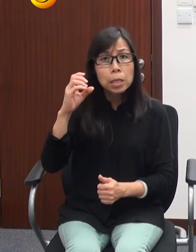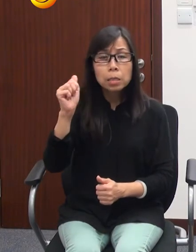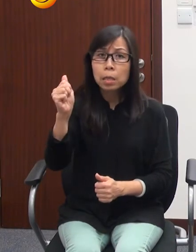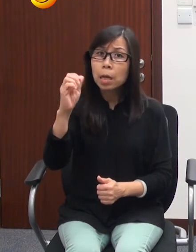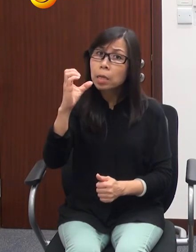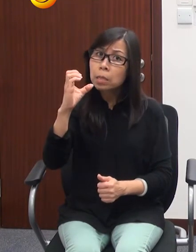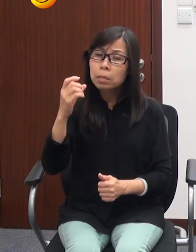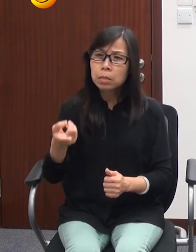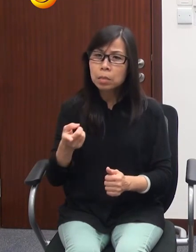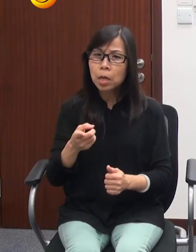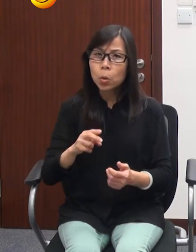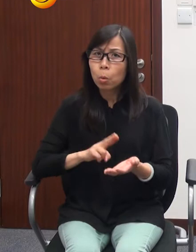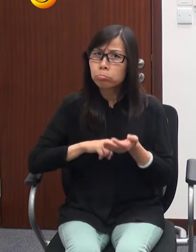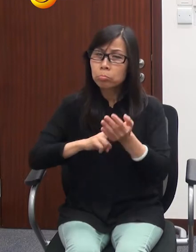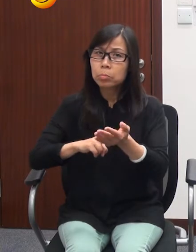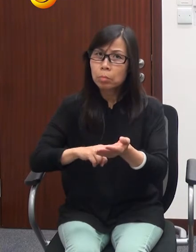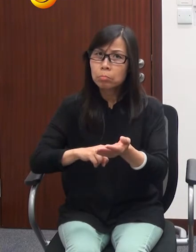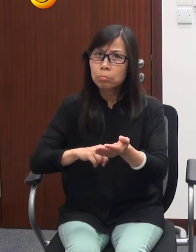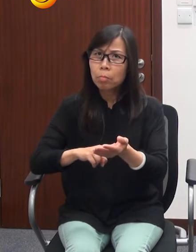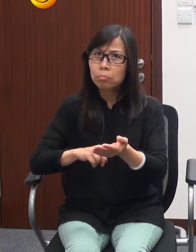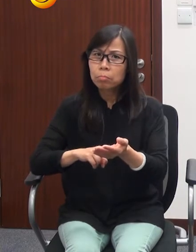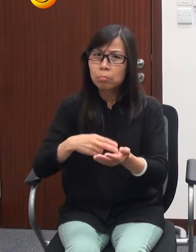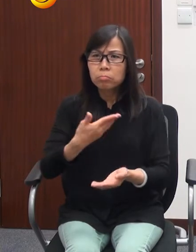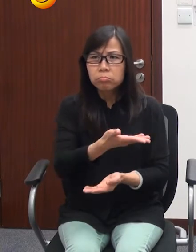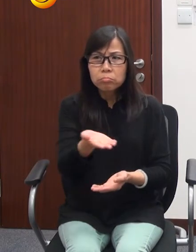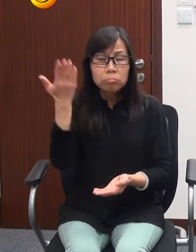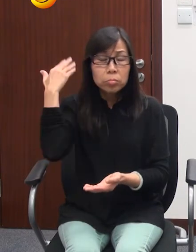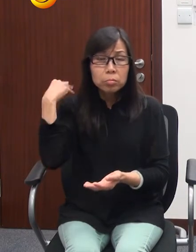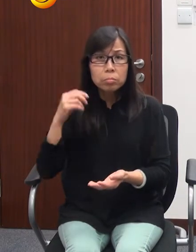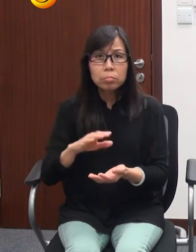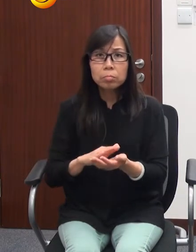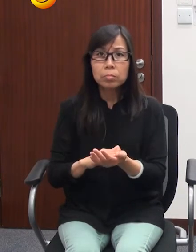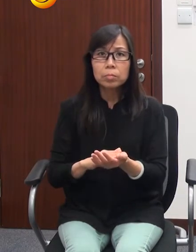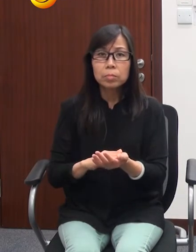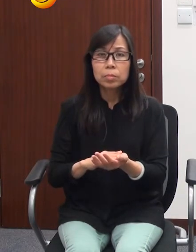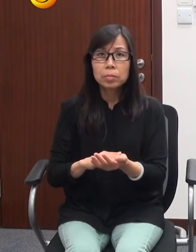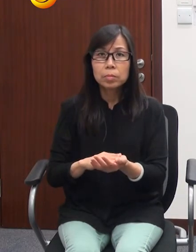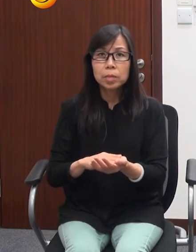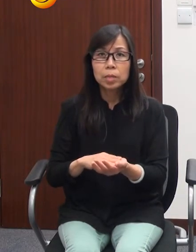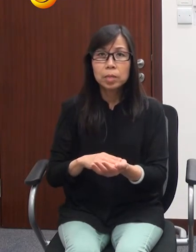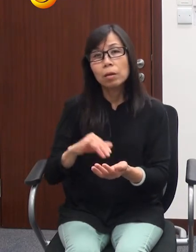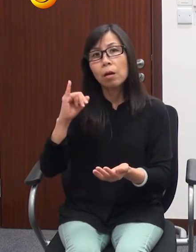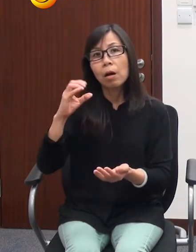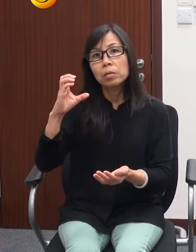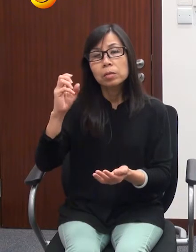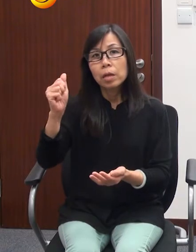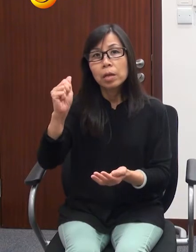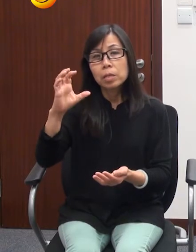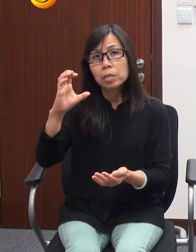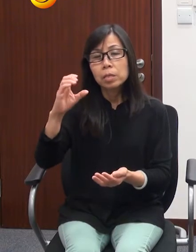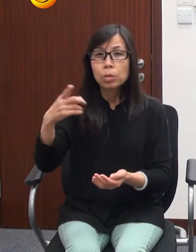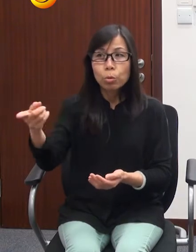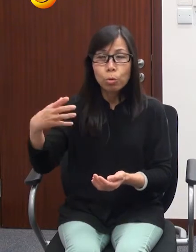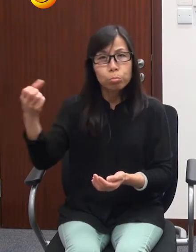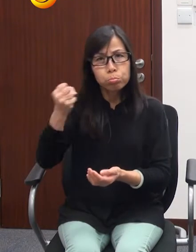嗰個誠信咧，都基本上其實我諗之前廉政公署前署長嘅行徑咧，大家都已經對廉政公署已